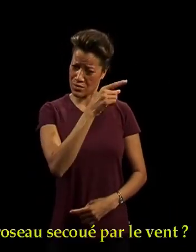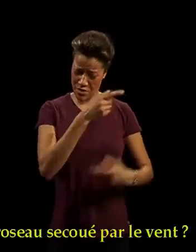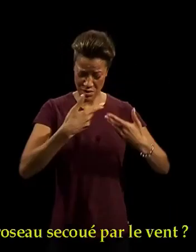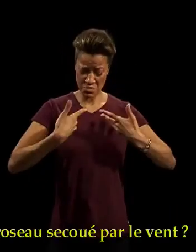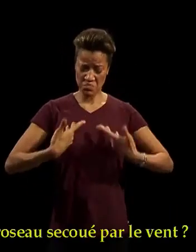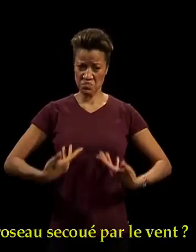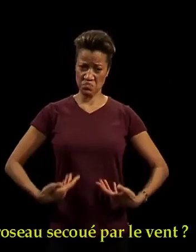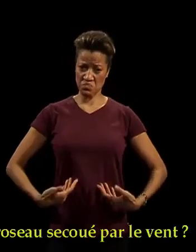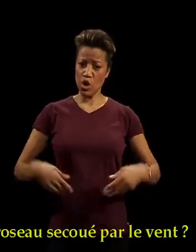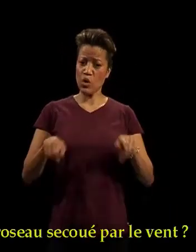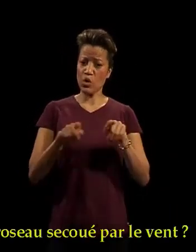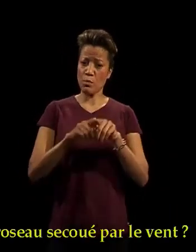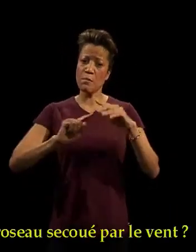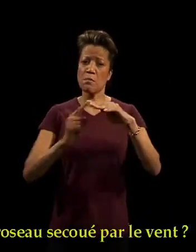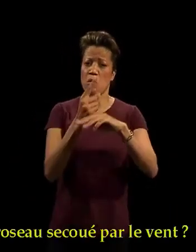Un roseau secoué par le vent?